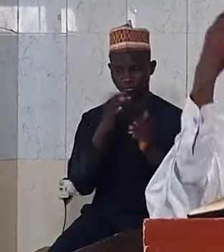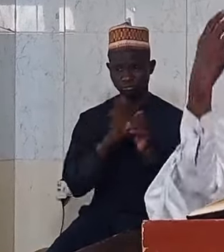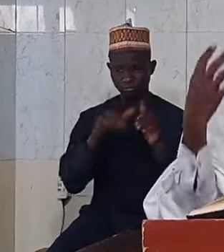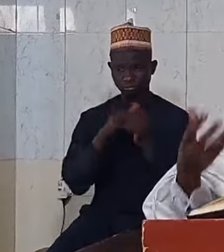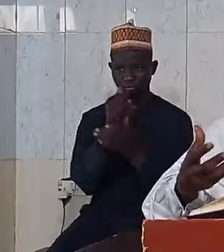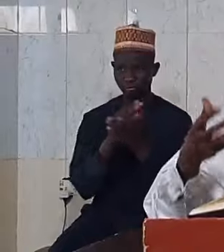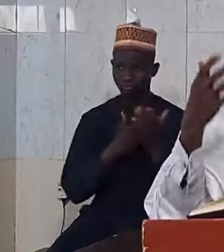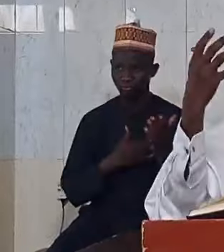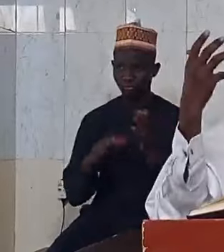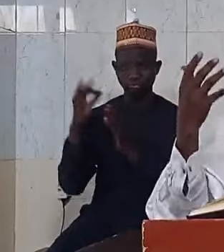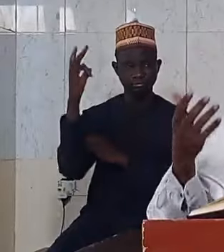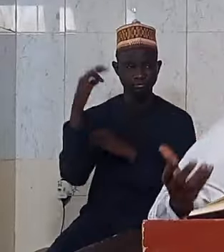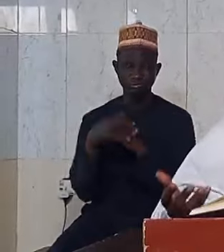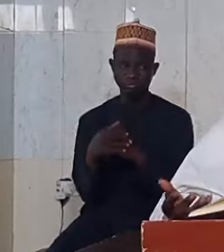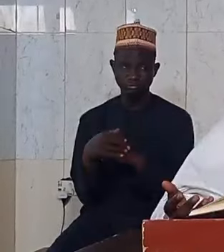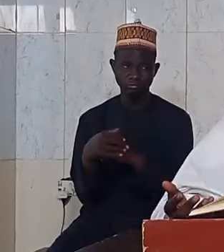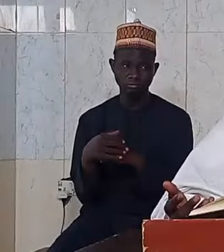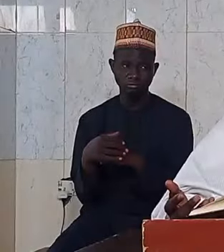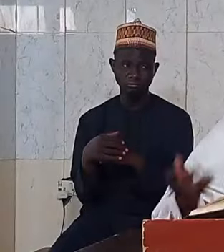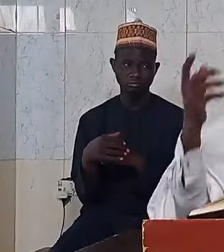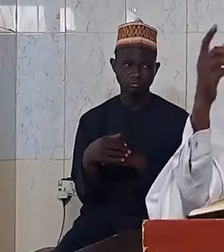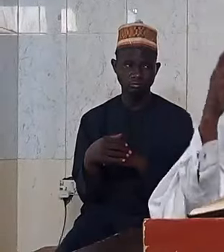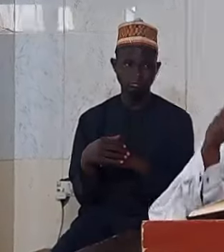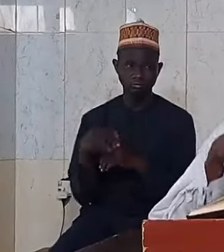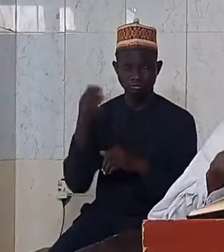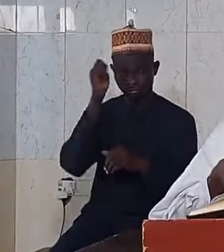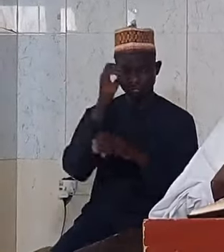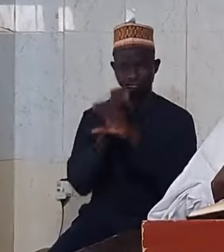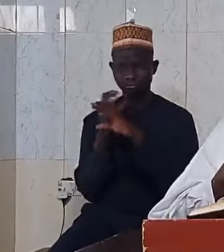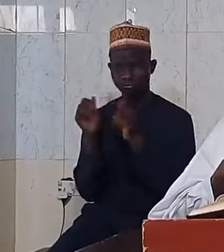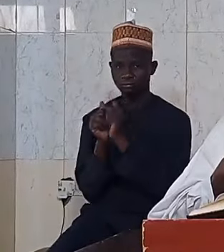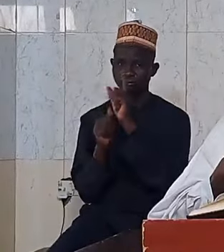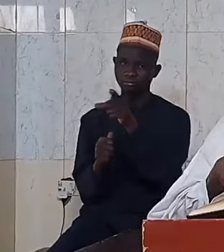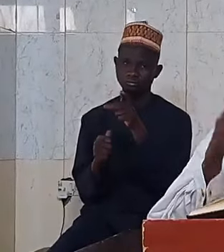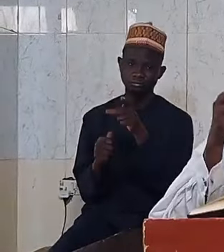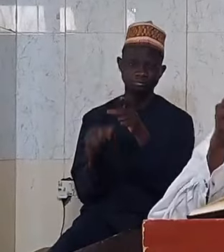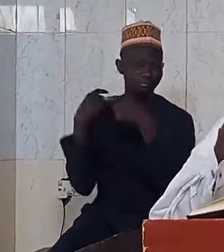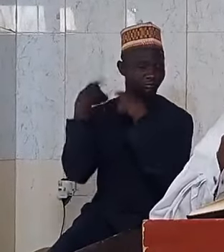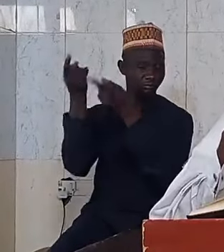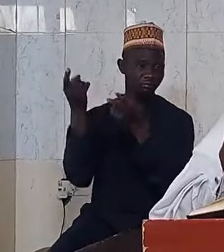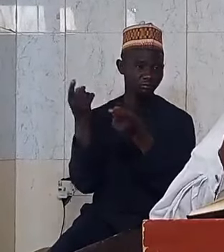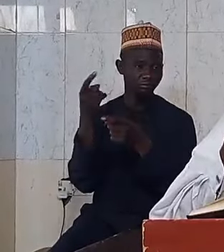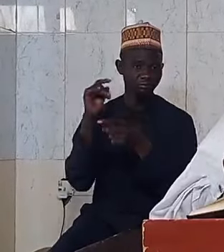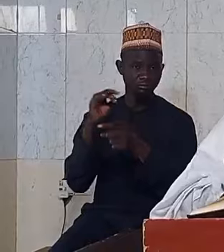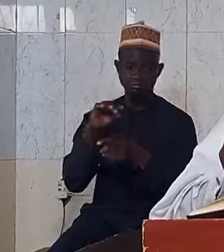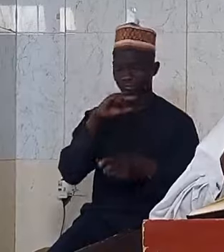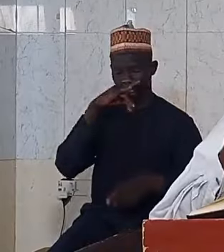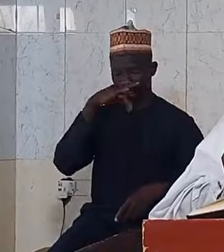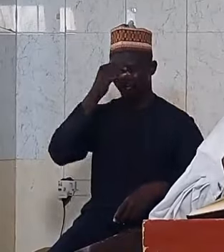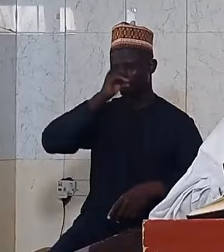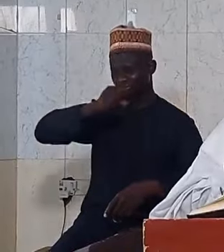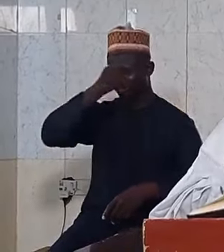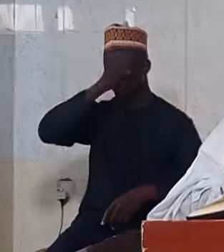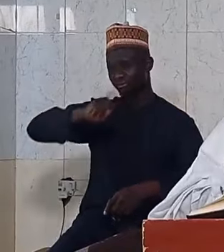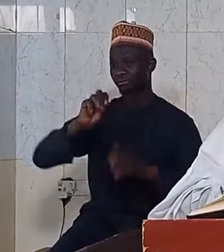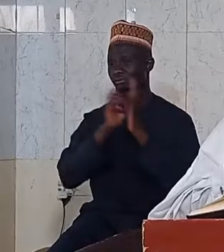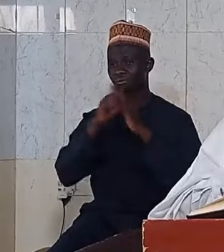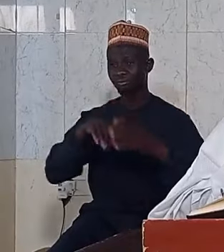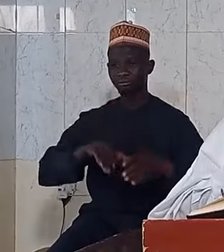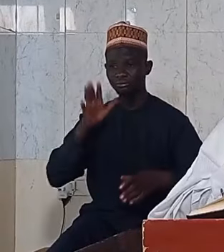yaya ubangiji subhanahu wata'ala yana tsare da kai tun ba tun kana dugun mani shike kula da kai